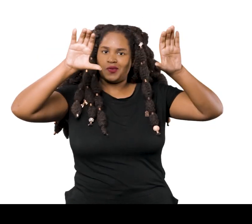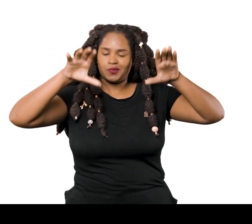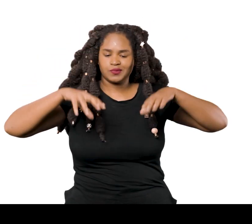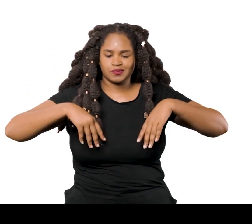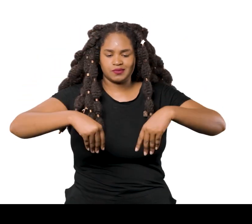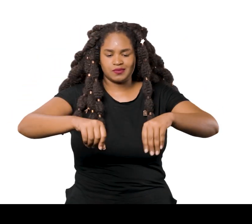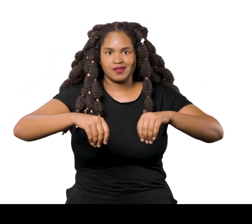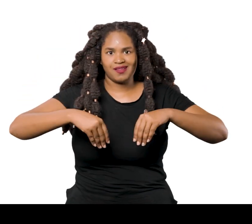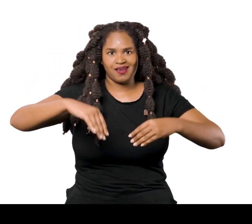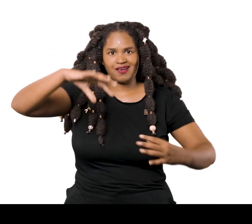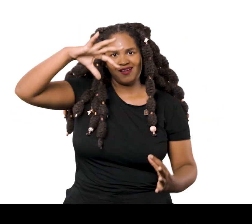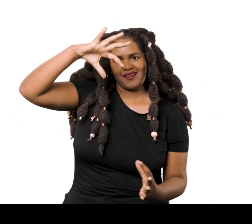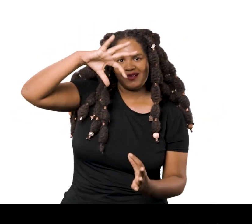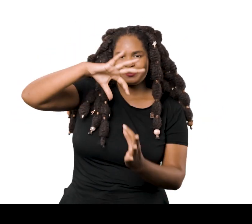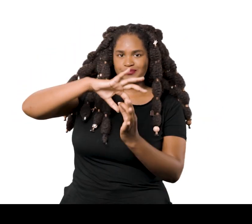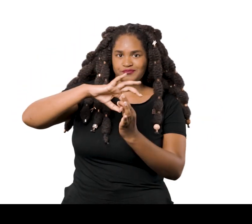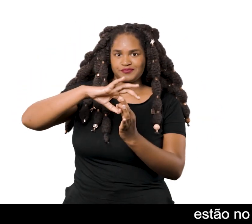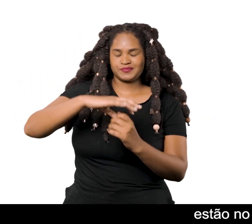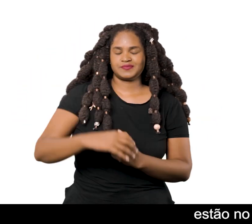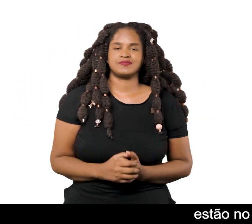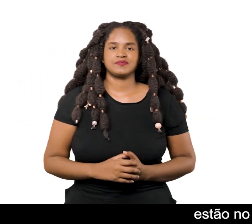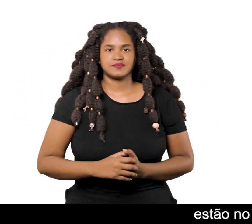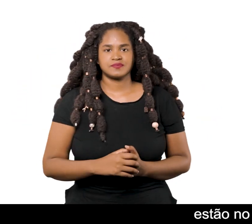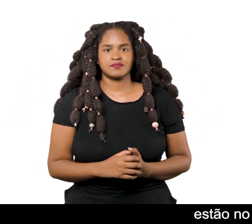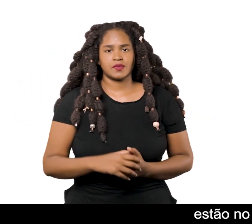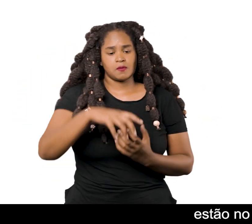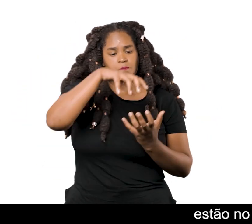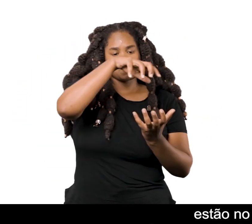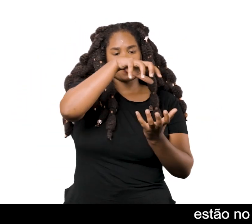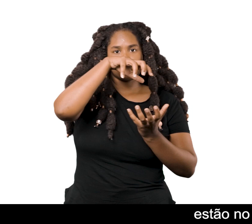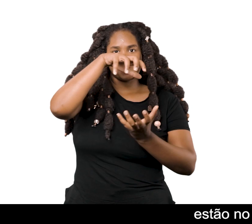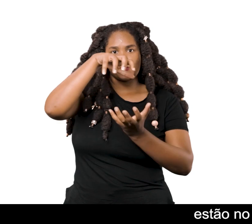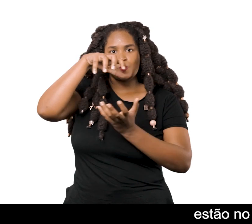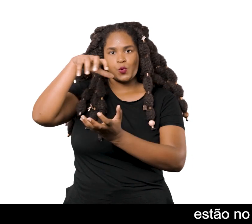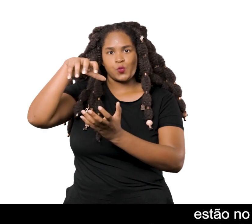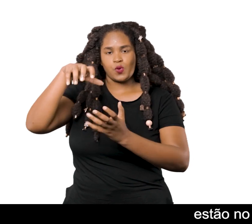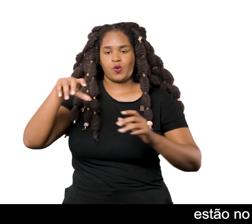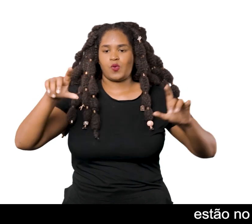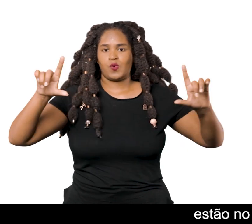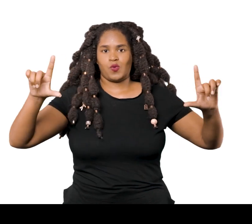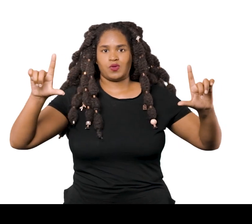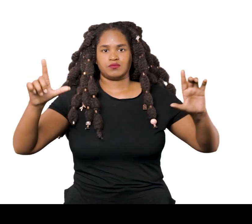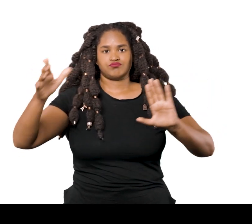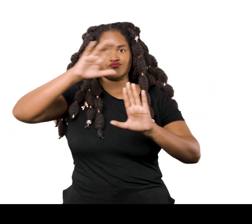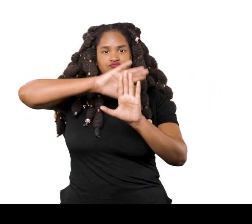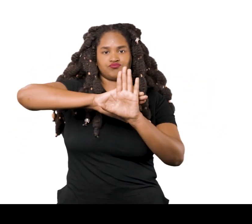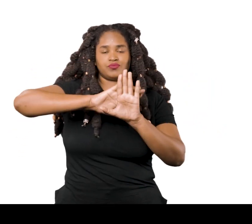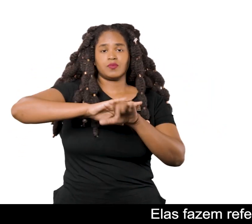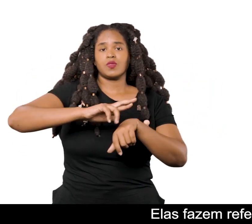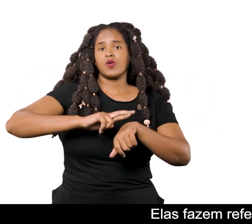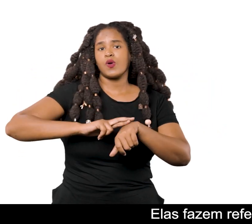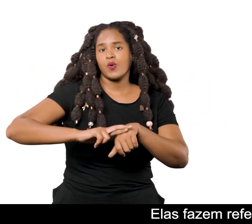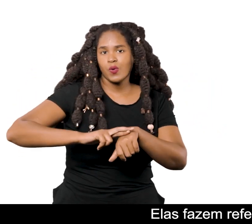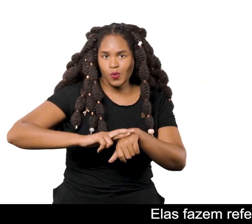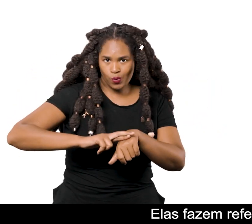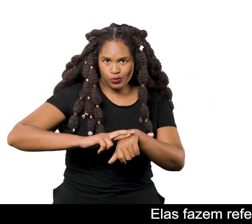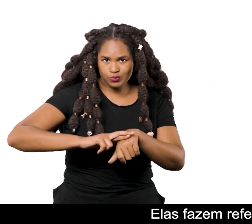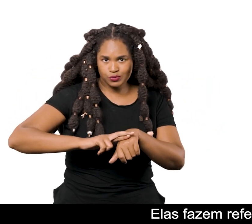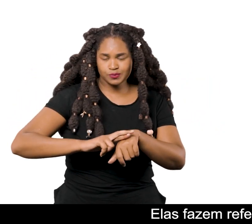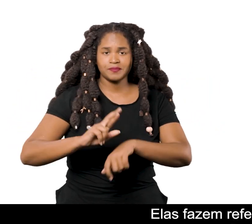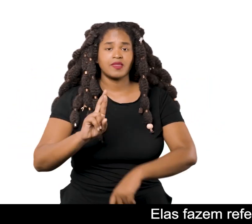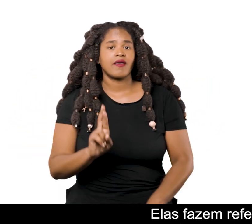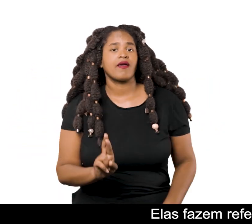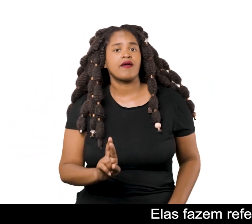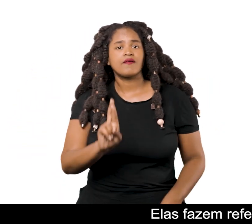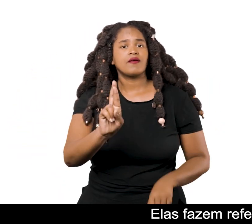inferior. As 3 ampulhetas estão no interior de um quadrado de fundo roxo. Elas fazem